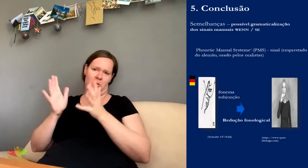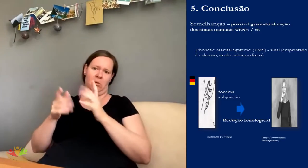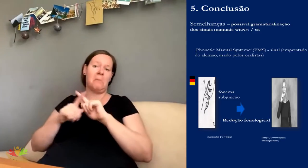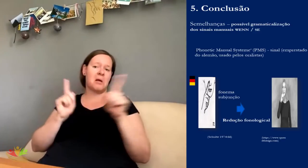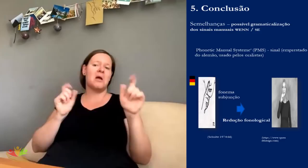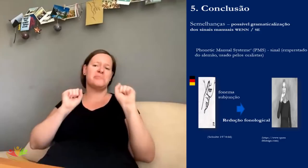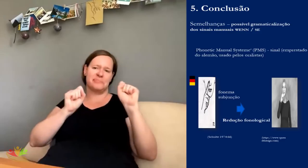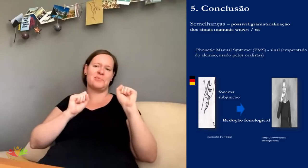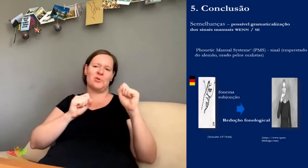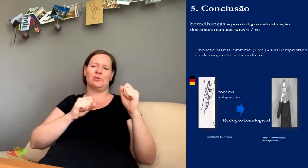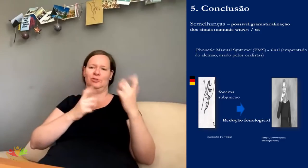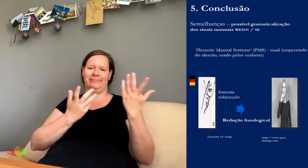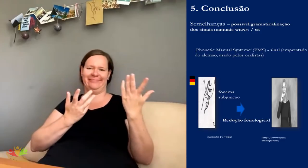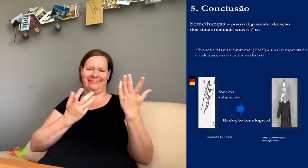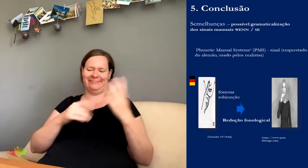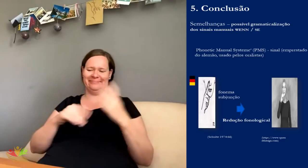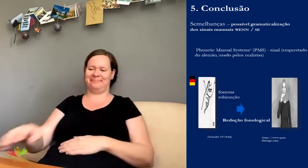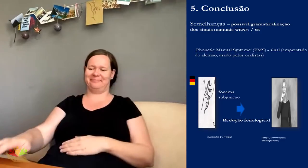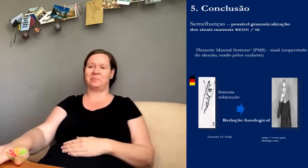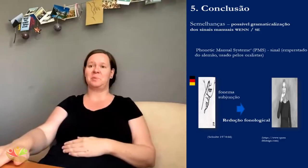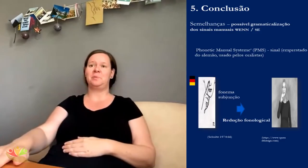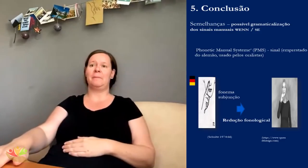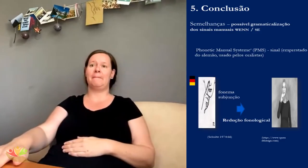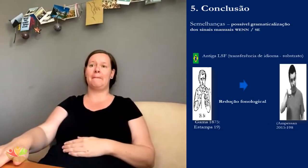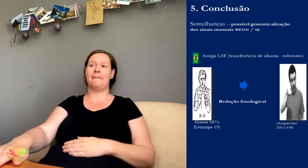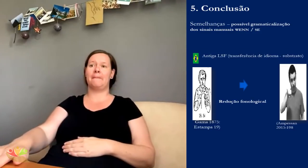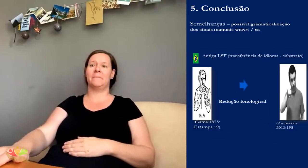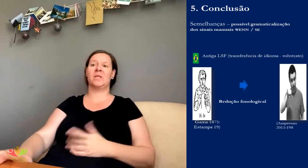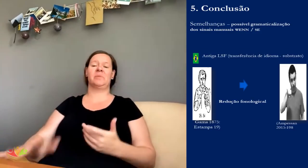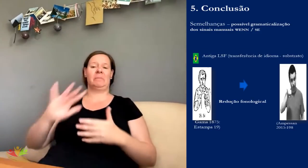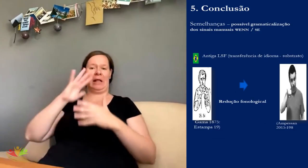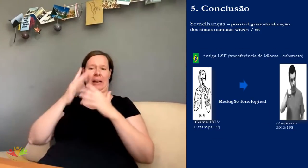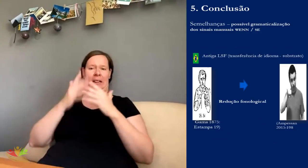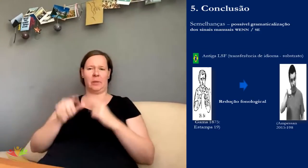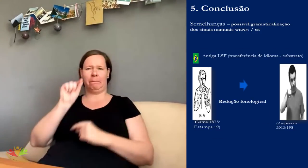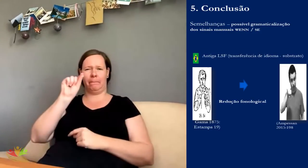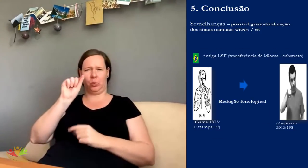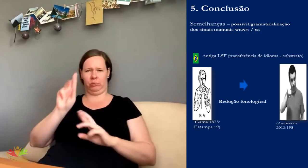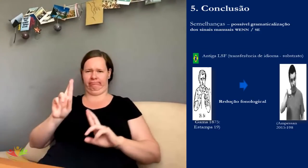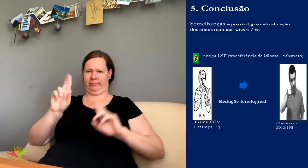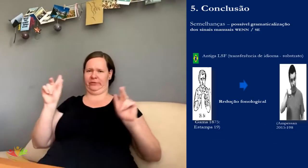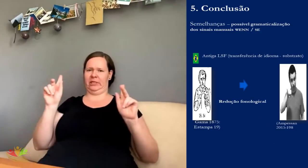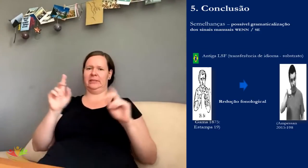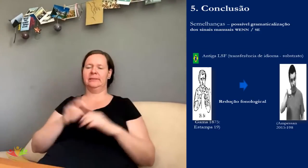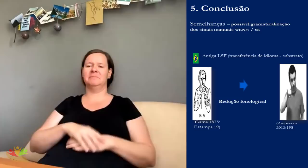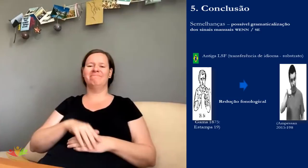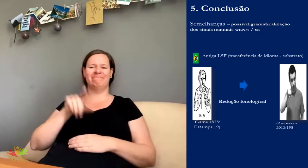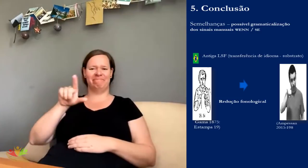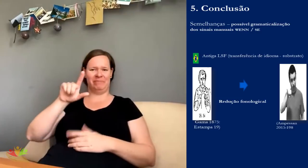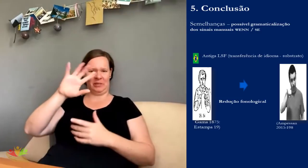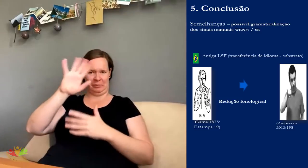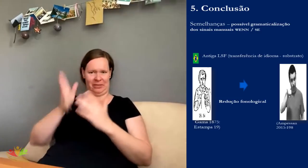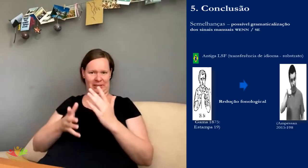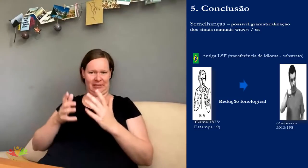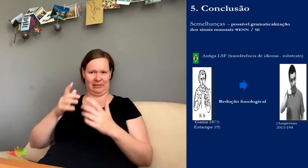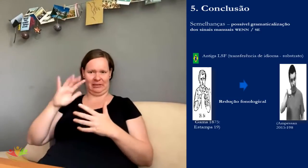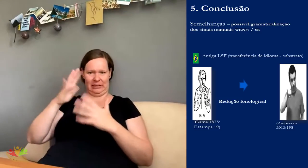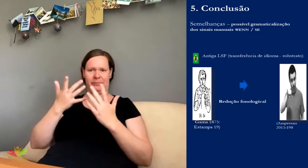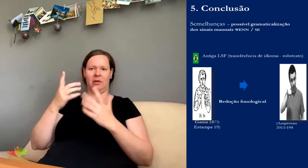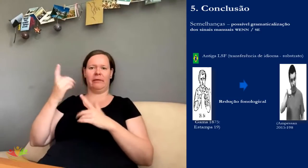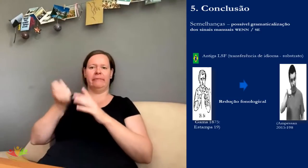parece que realmente é um processo de empréstimo na língua de sinais alemã, e por isso que talvez também as marcas não manuais não foram